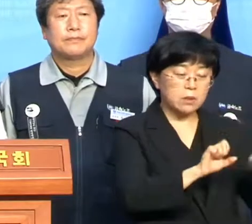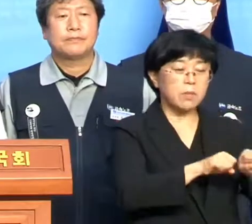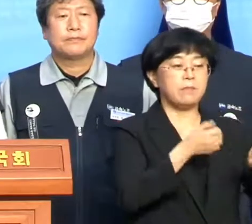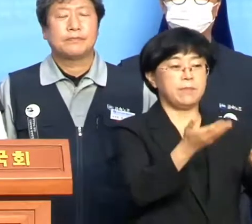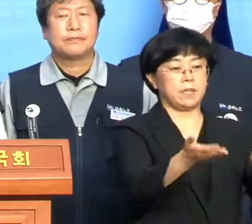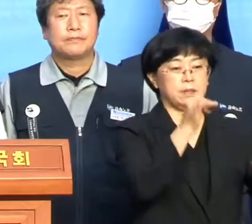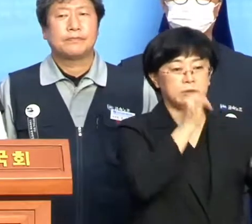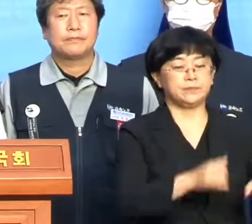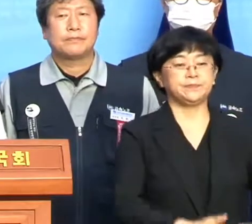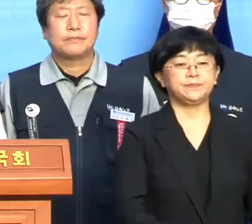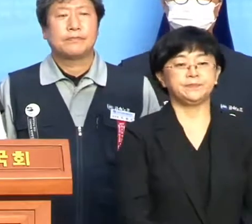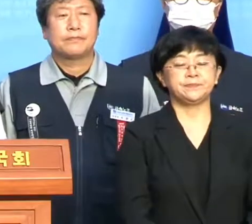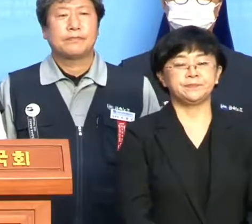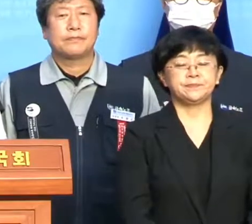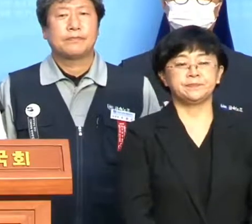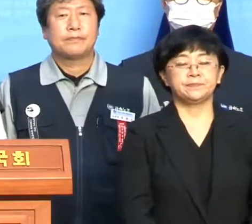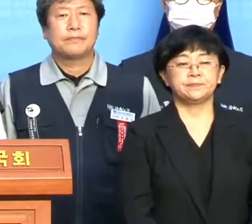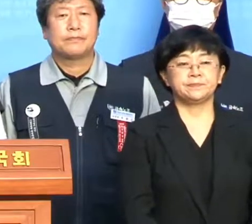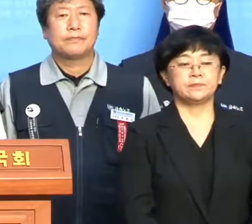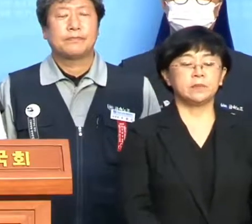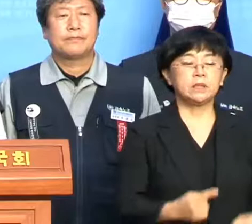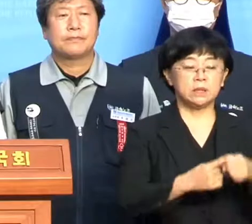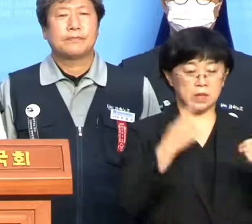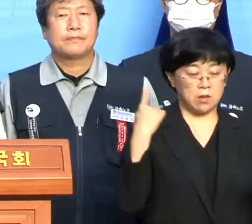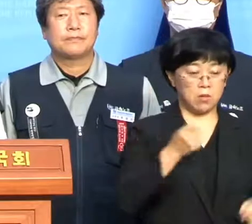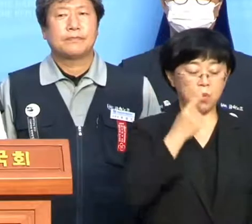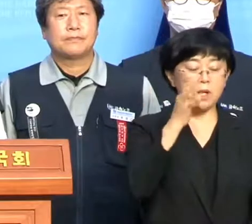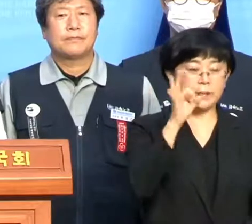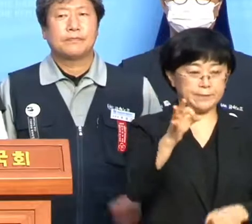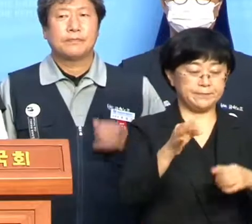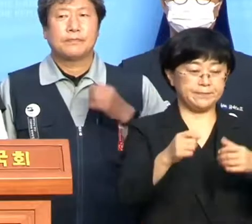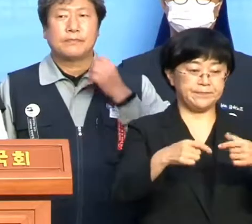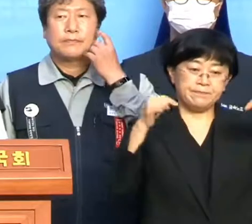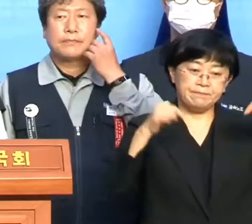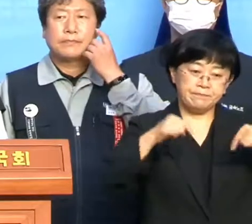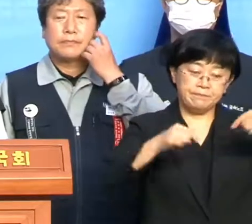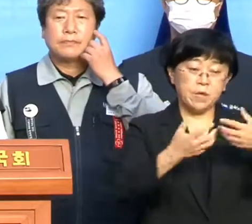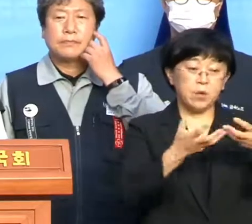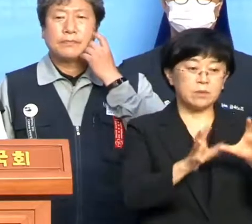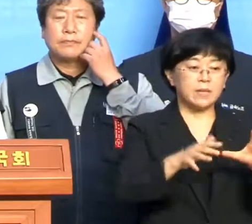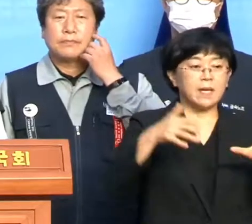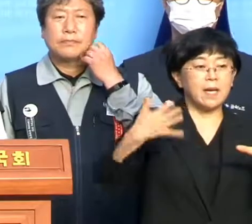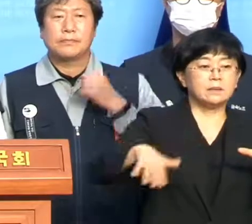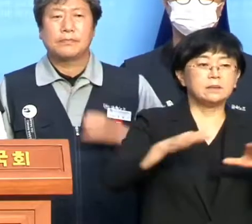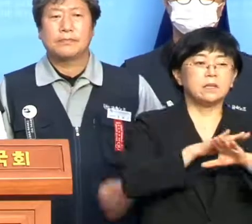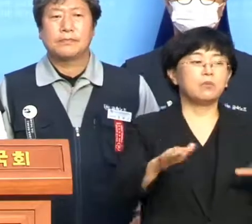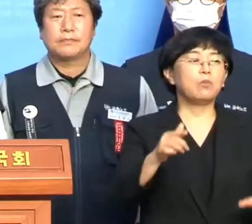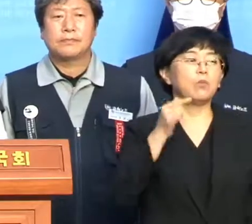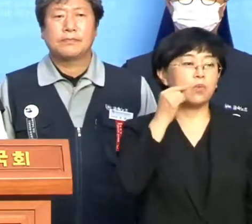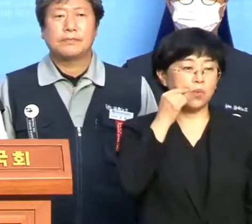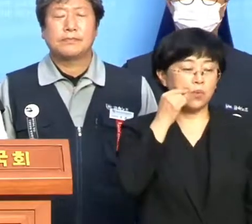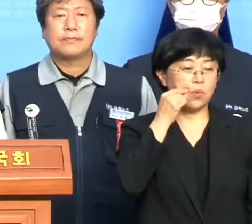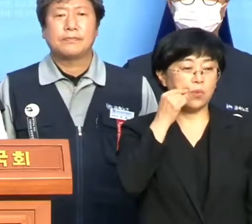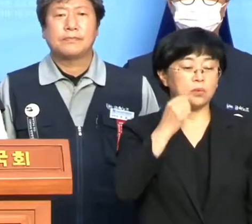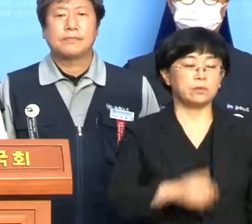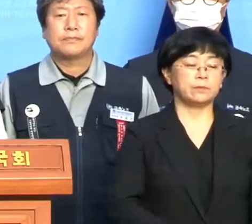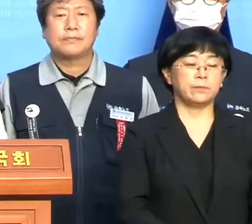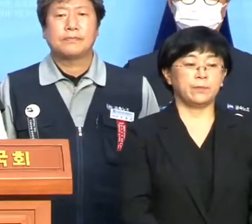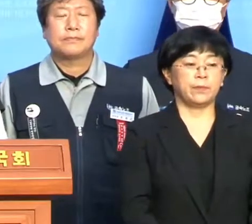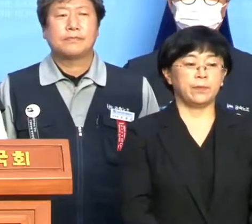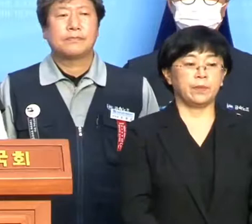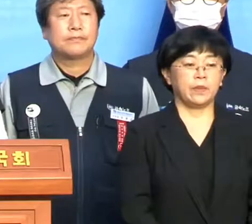당했습니다 작년 임금 단체 교수 근 아직도 마무리를 못하고 있습니다